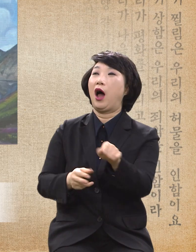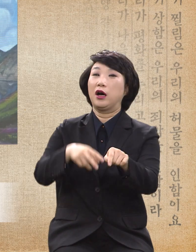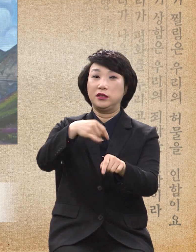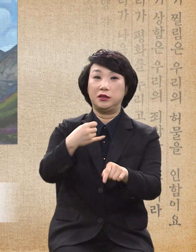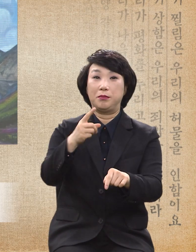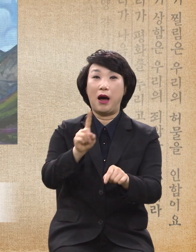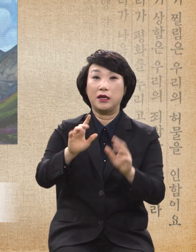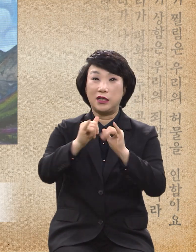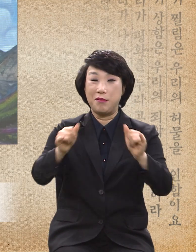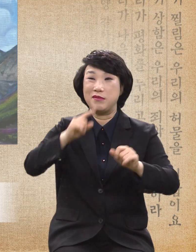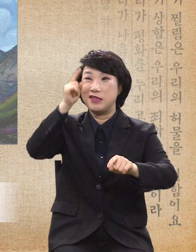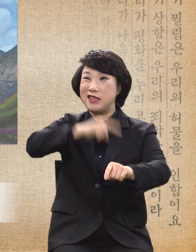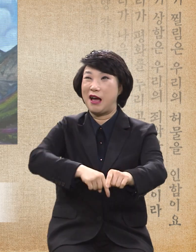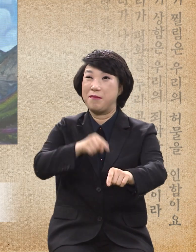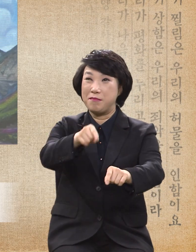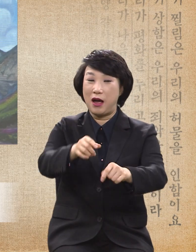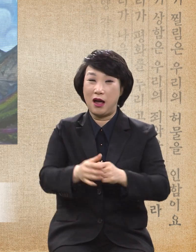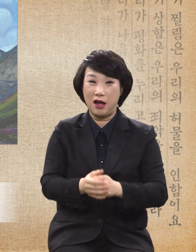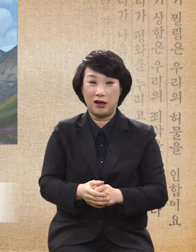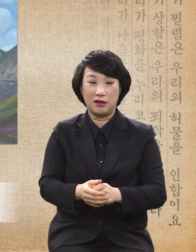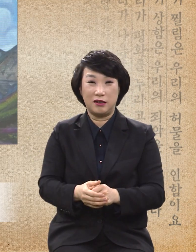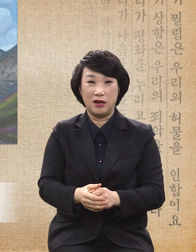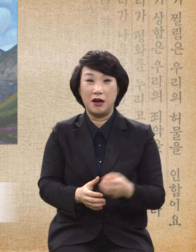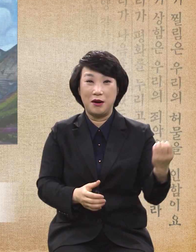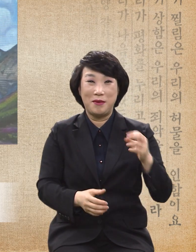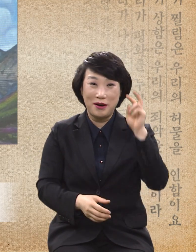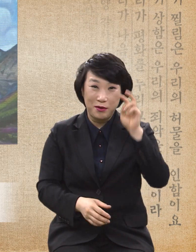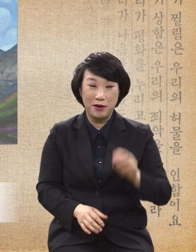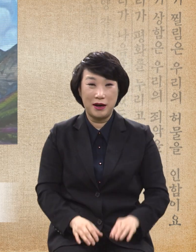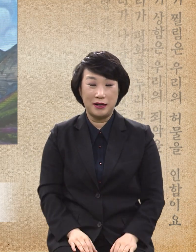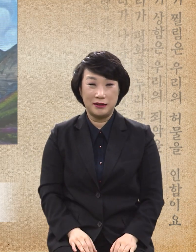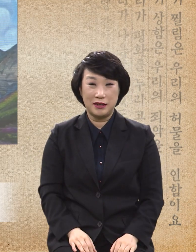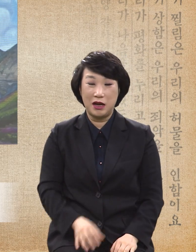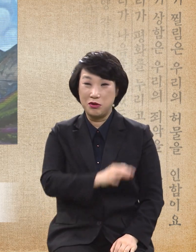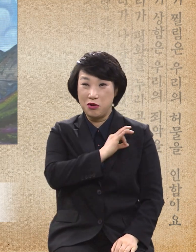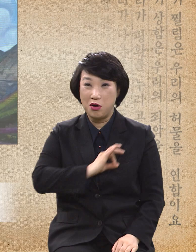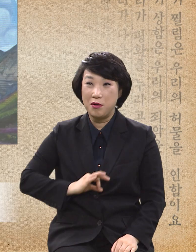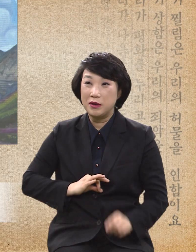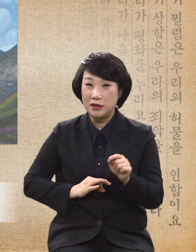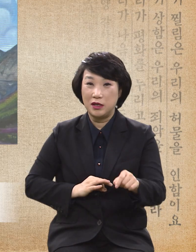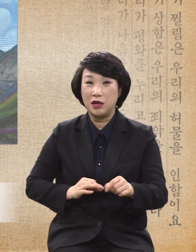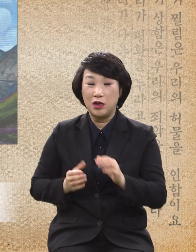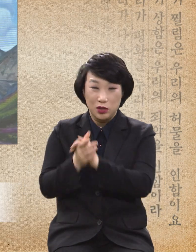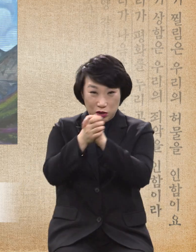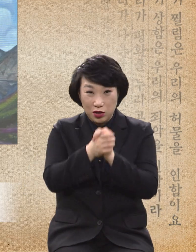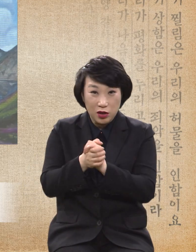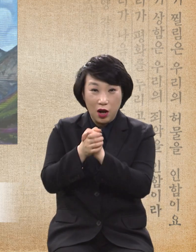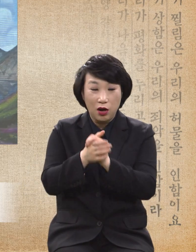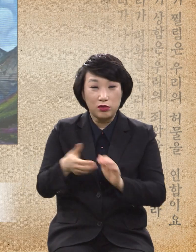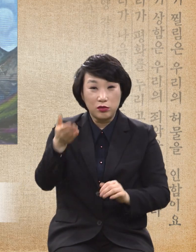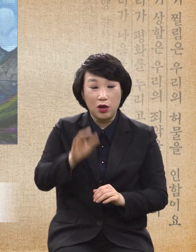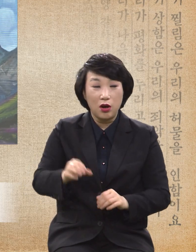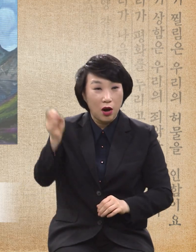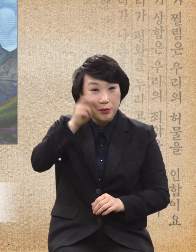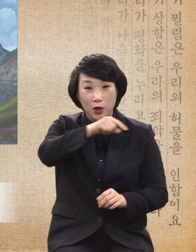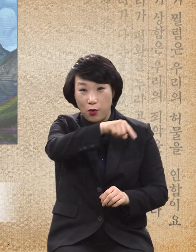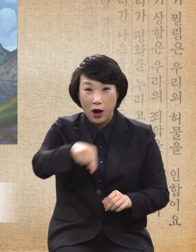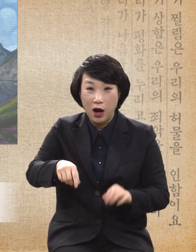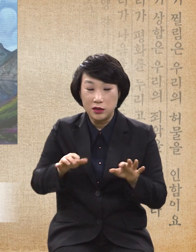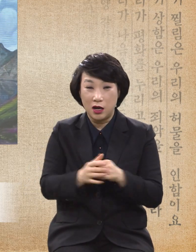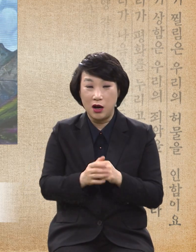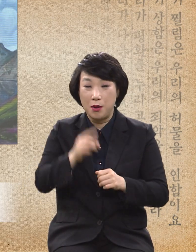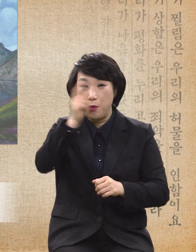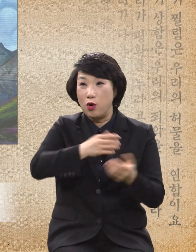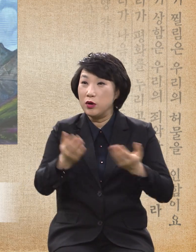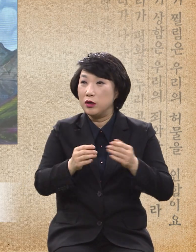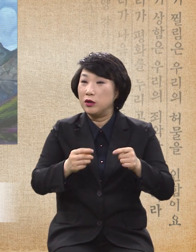사람들이 나쁜 놈들이네. 그놈들 어떻게 욥과 그렇게 좋은 사이에 지내더니 갑자기 와도 그런 못된 짓을